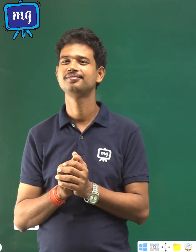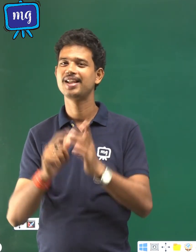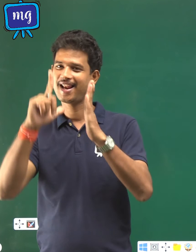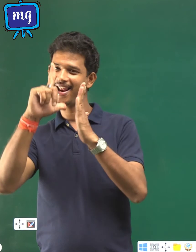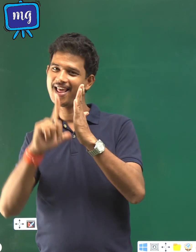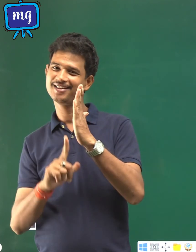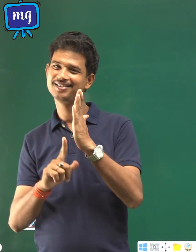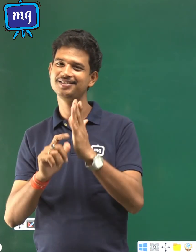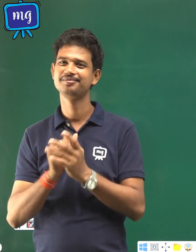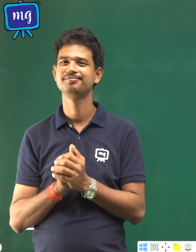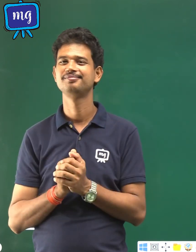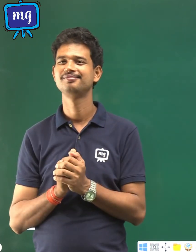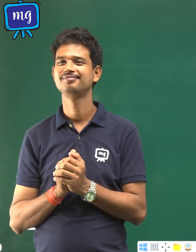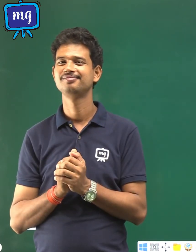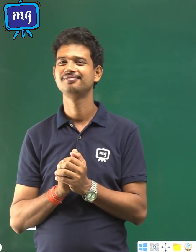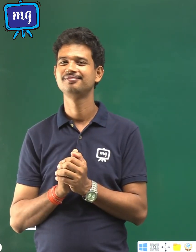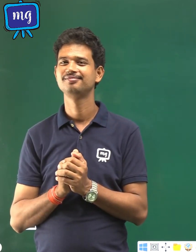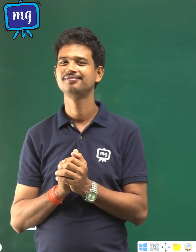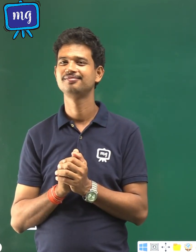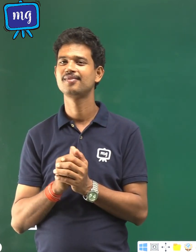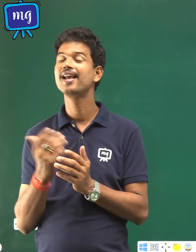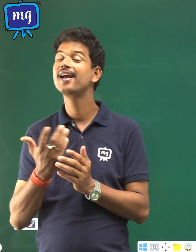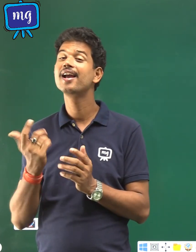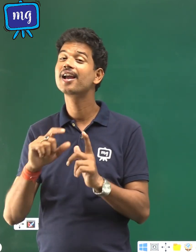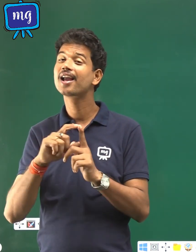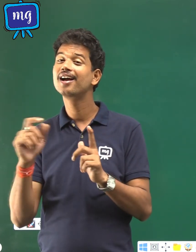लेटर्स। क्या करना है बच्चों?